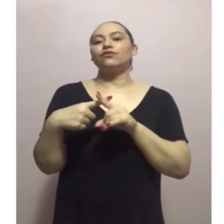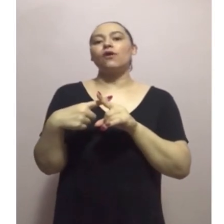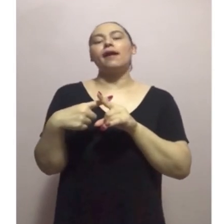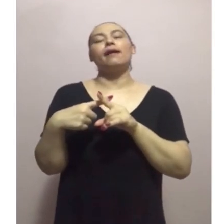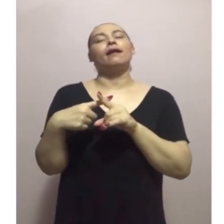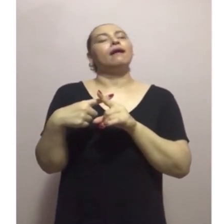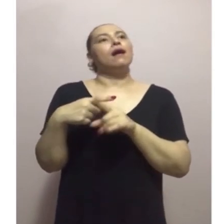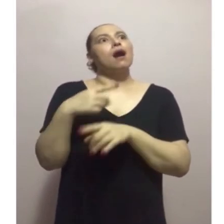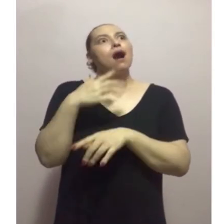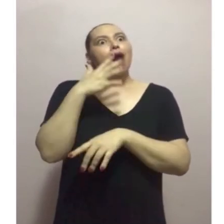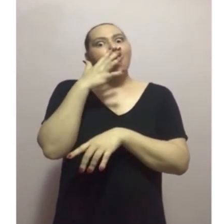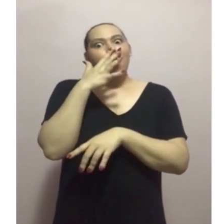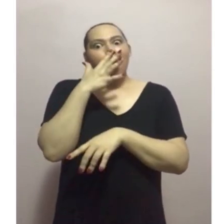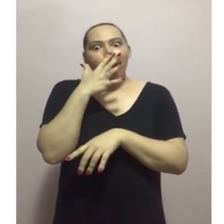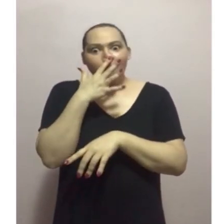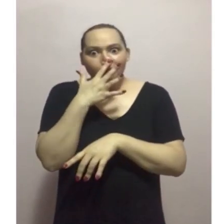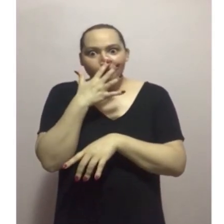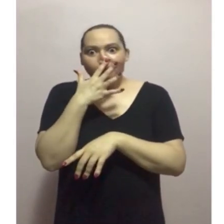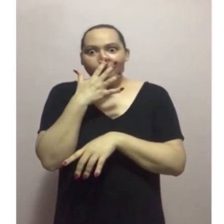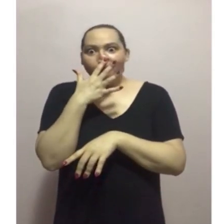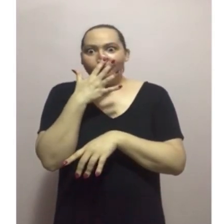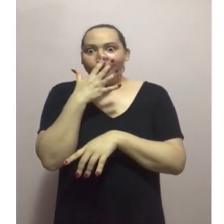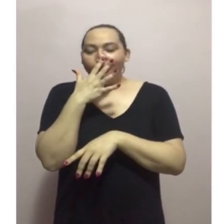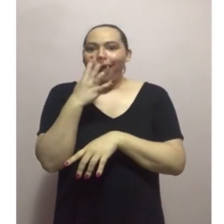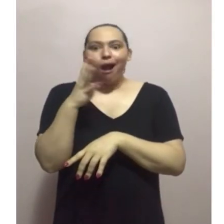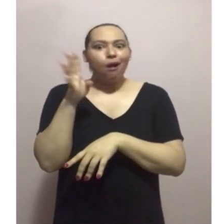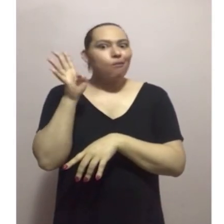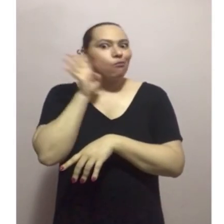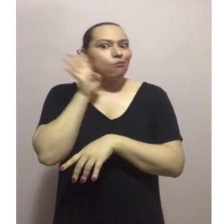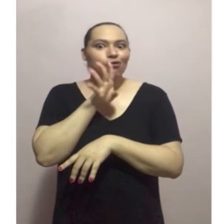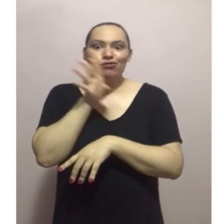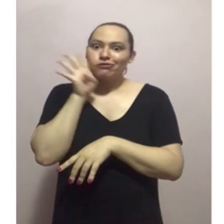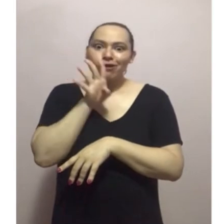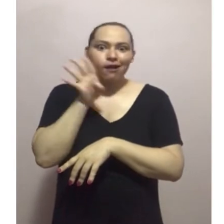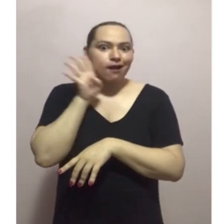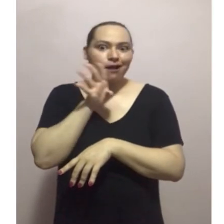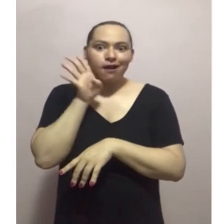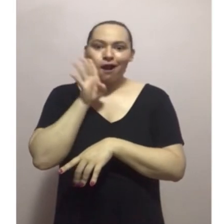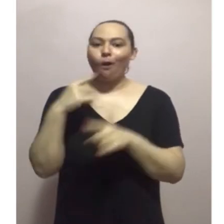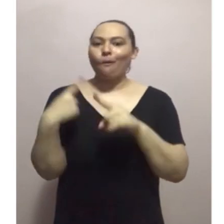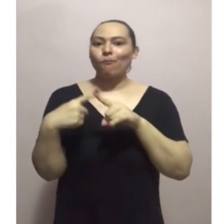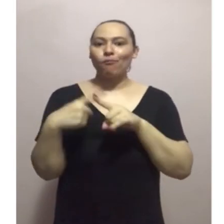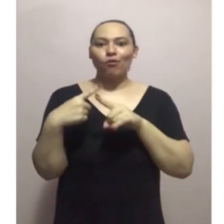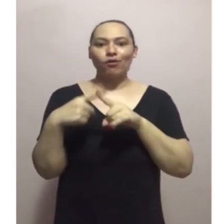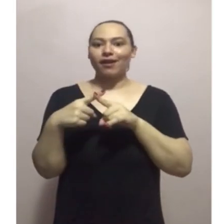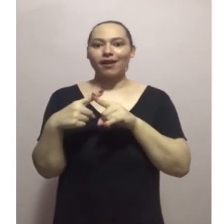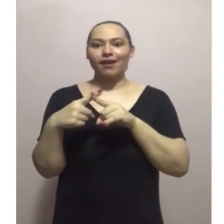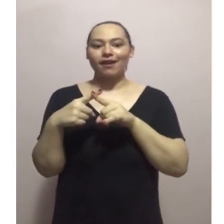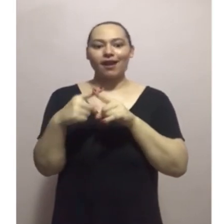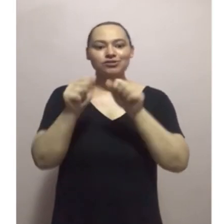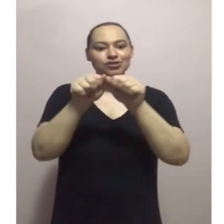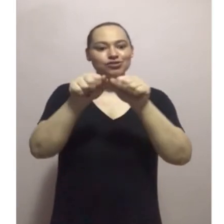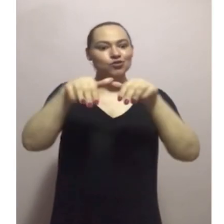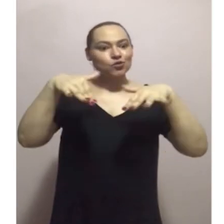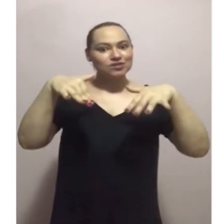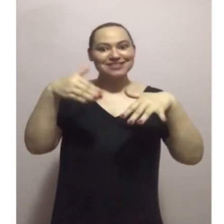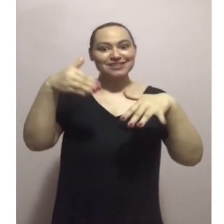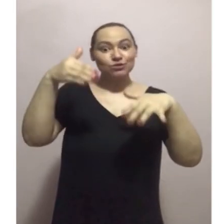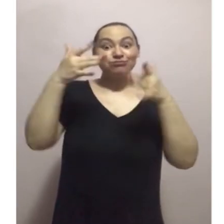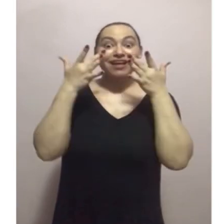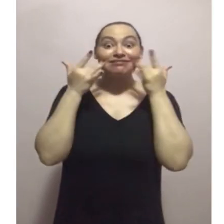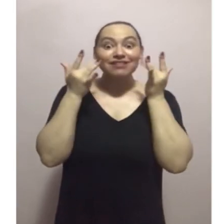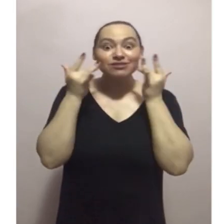uma maravilha para a gente. A gente conseguiu estar no teatro, que para a gente foi uma